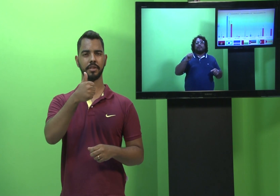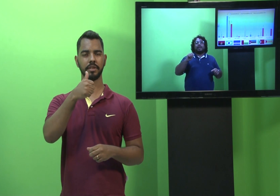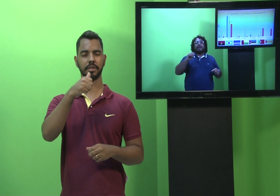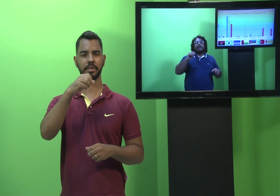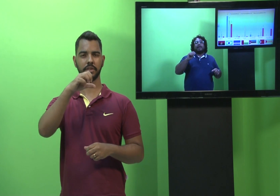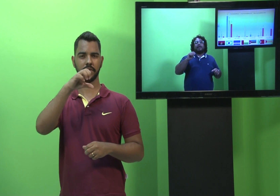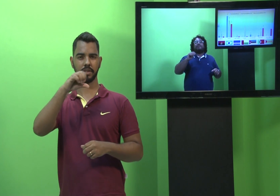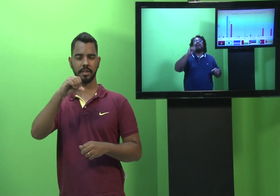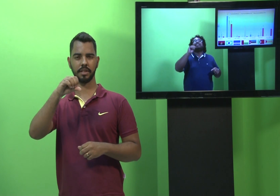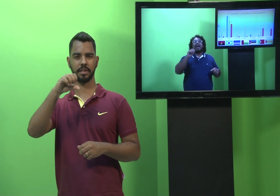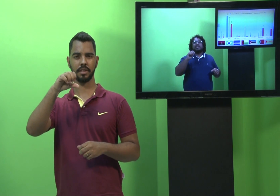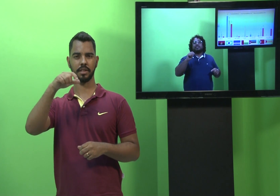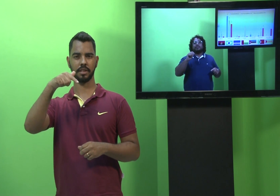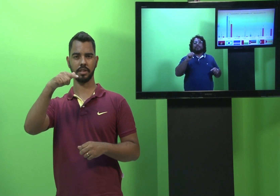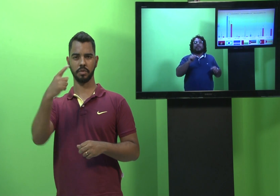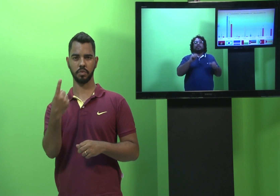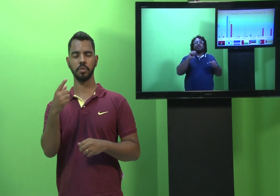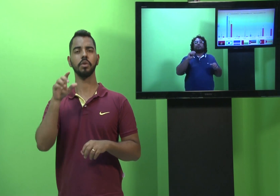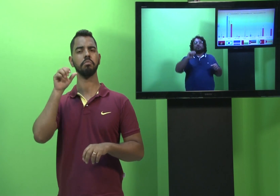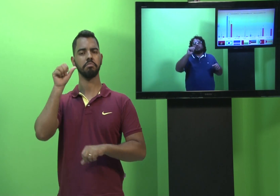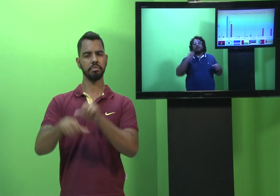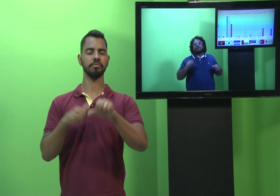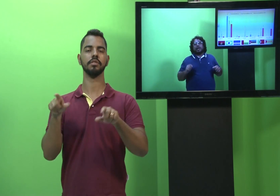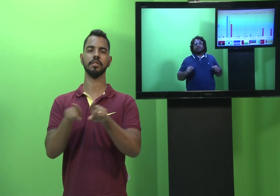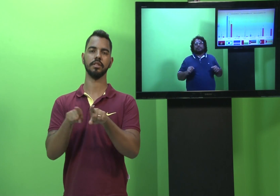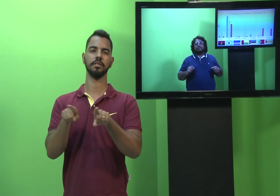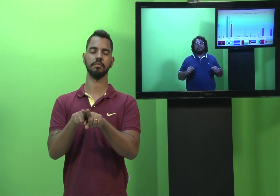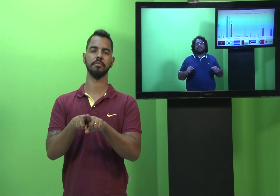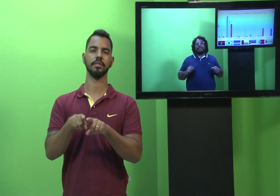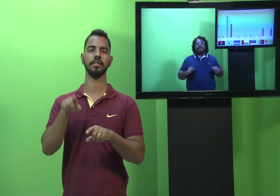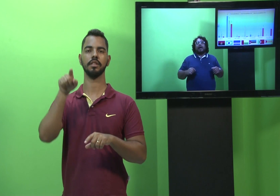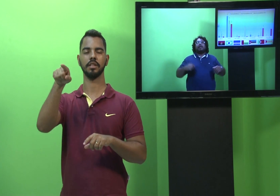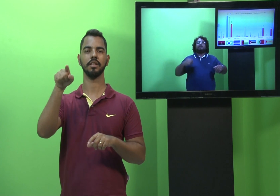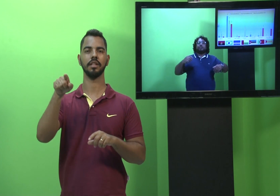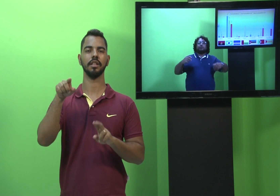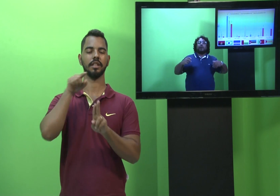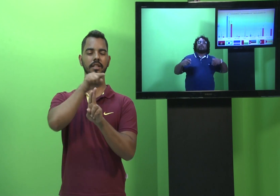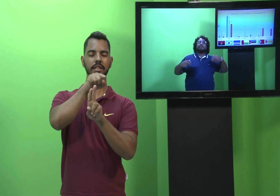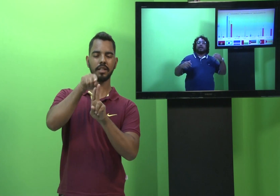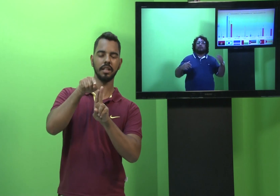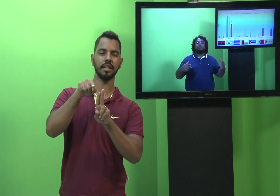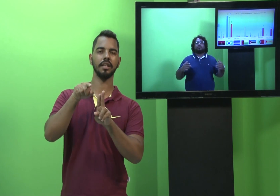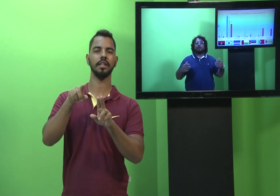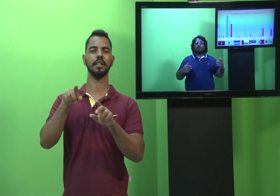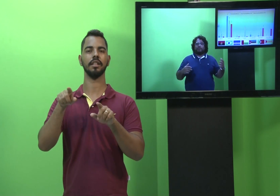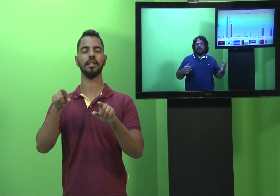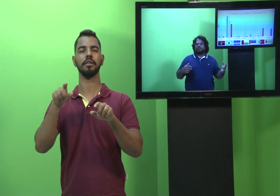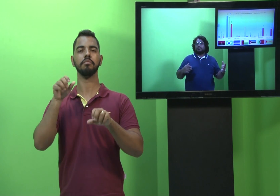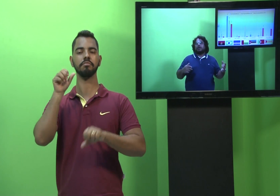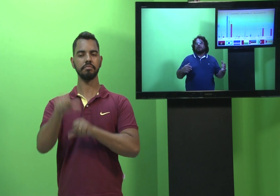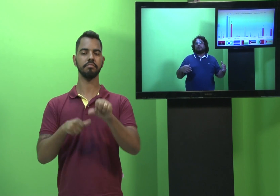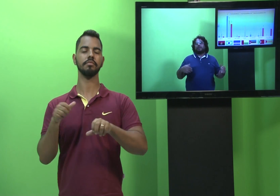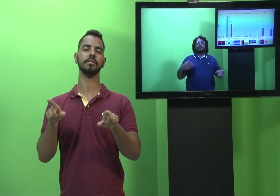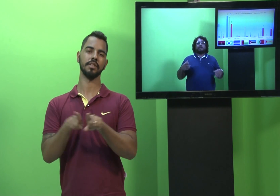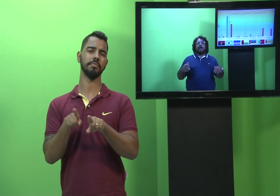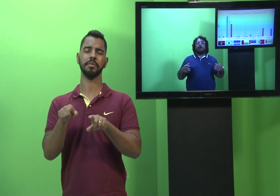em vaidade, deixou de ser usado. Além disso, o acento circunflexo, diferencial